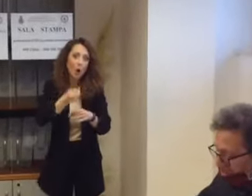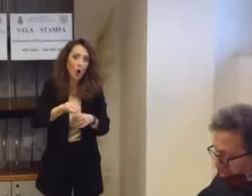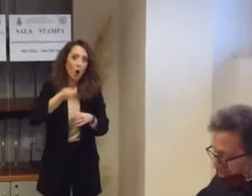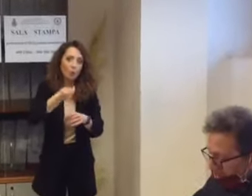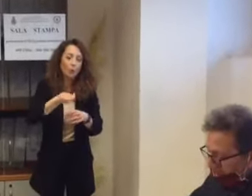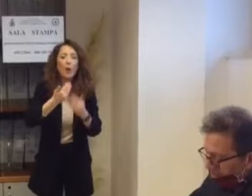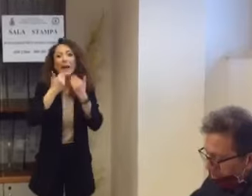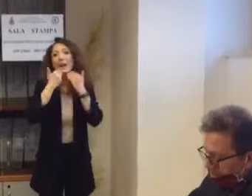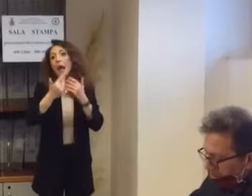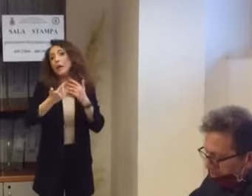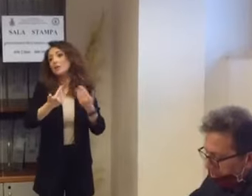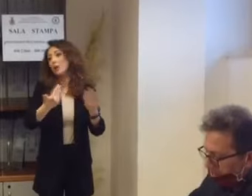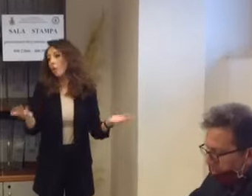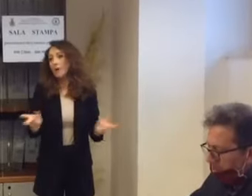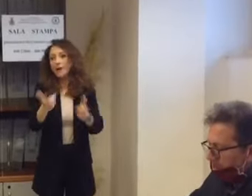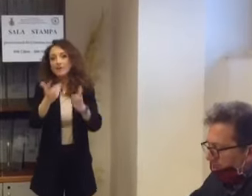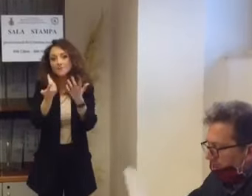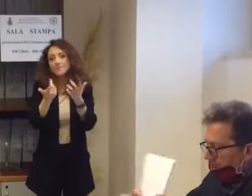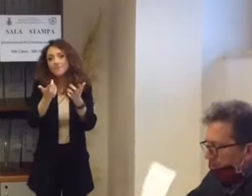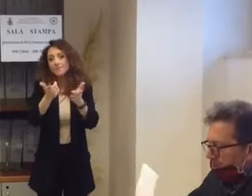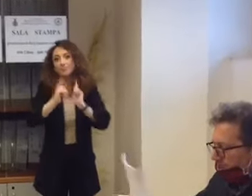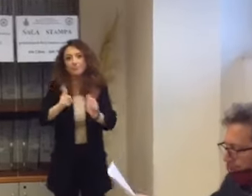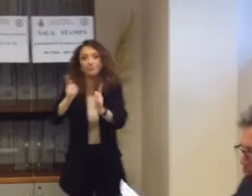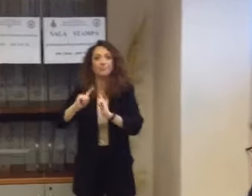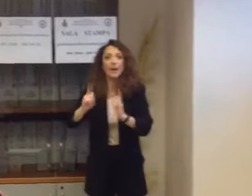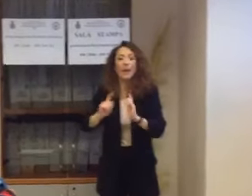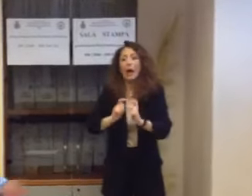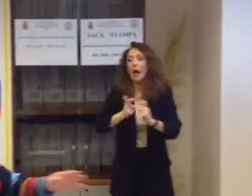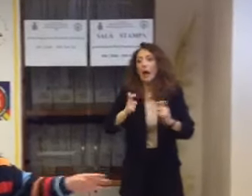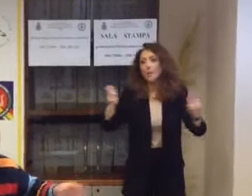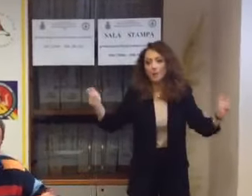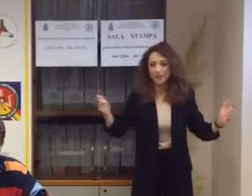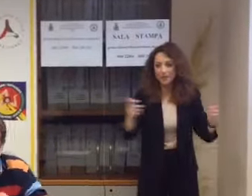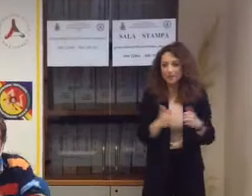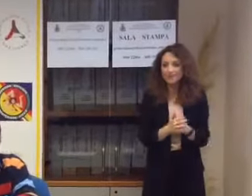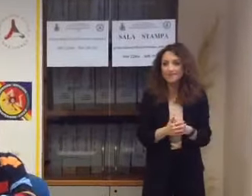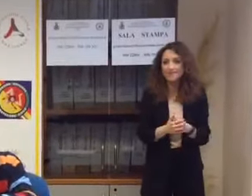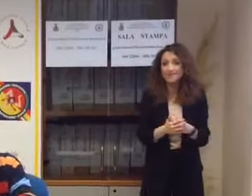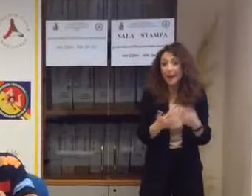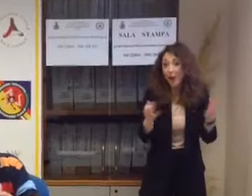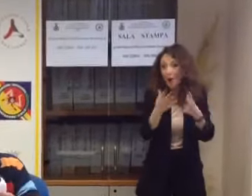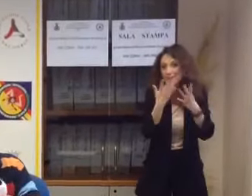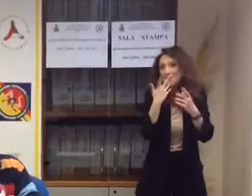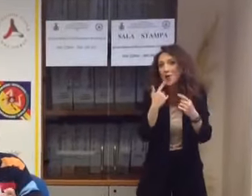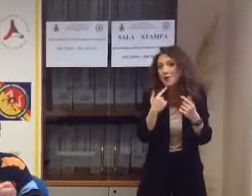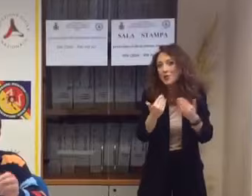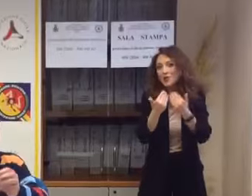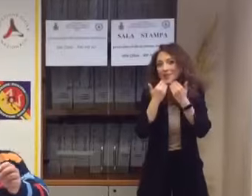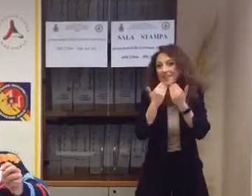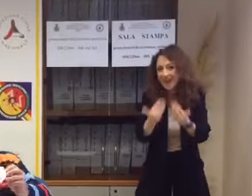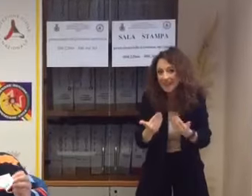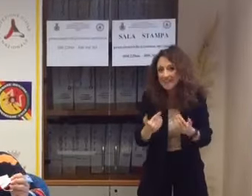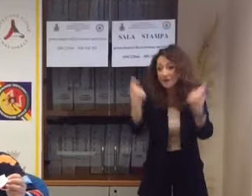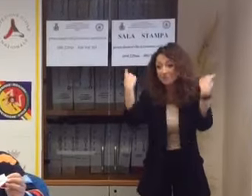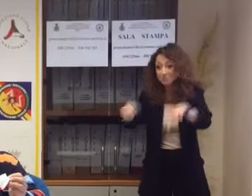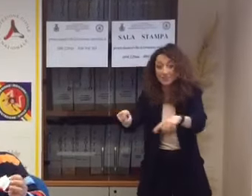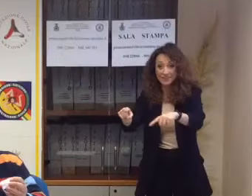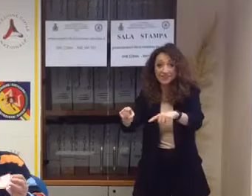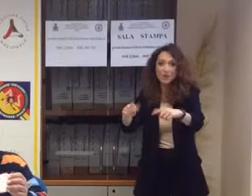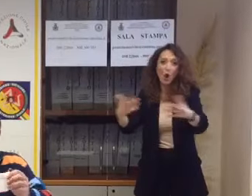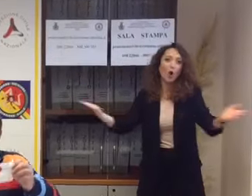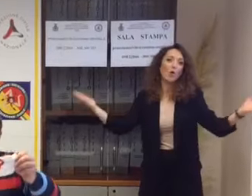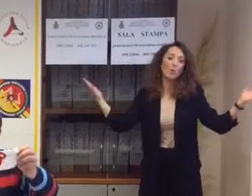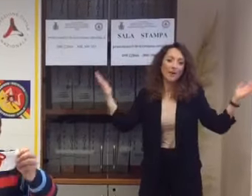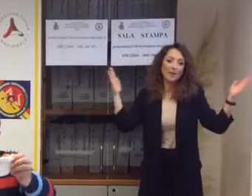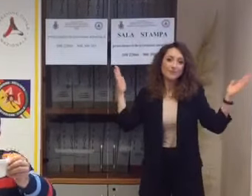sempre di più, ma io nel frattempo vorrei ringraziare, scusami, guardate qui,